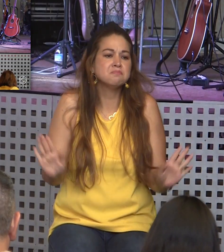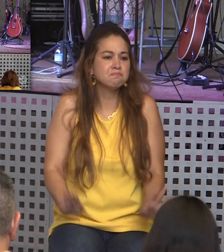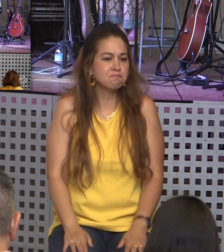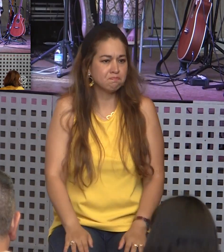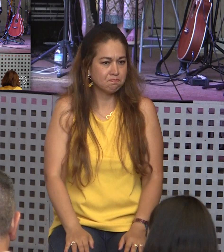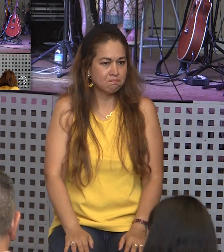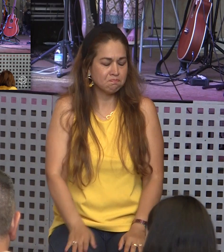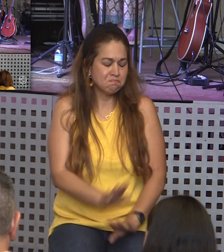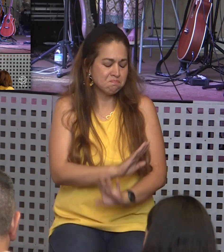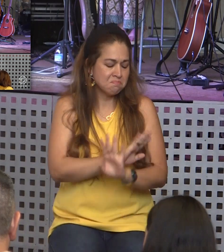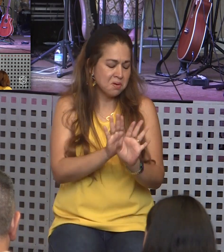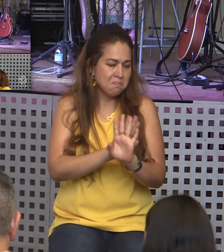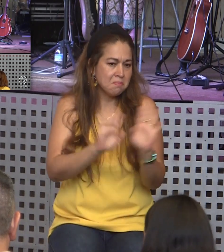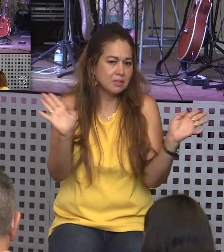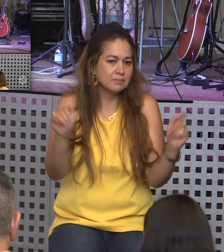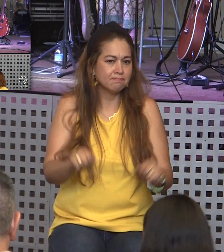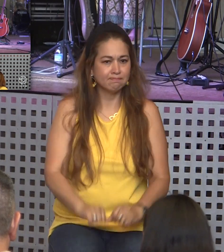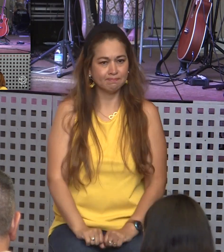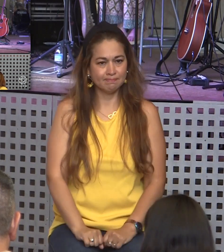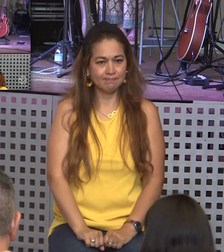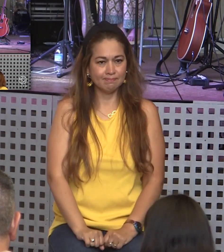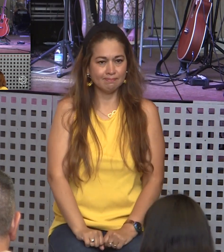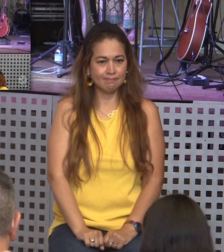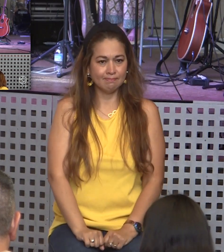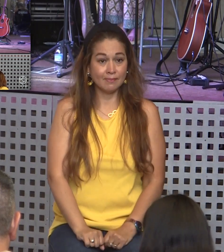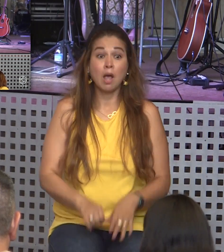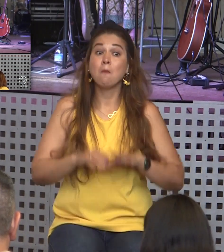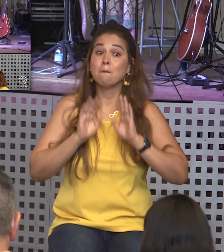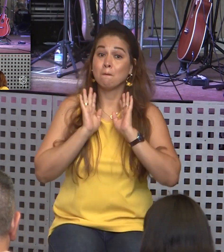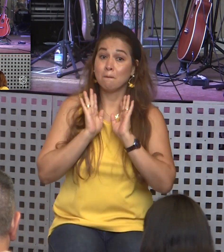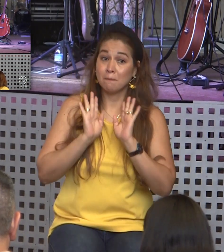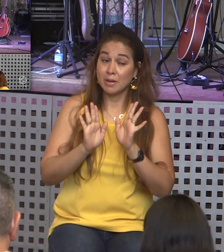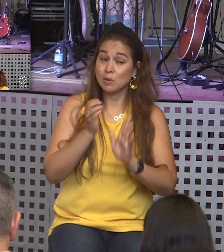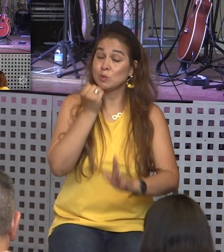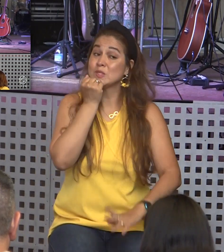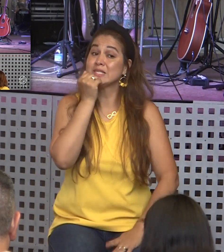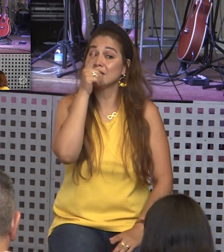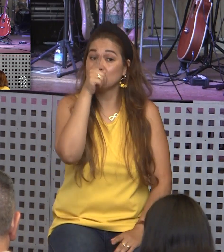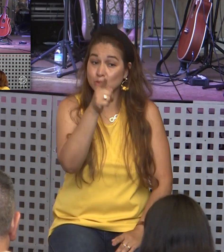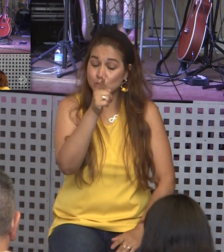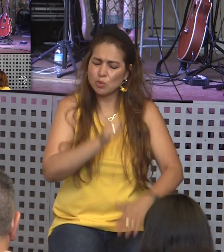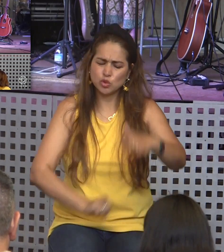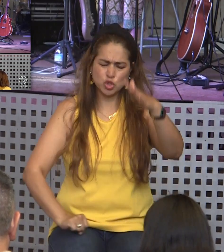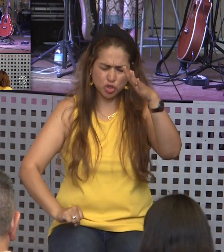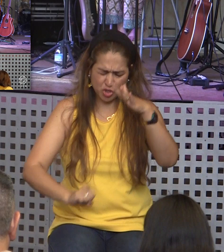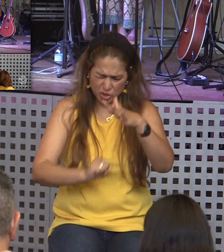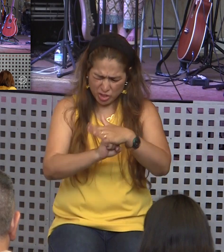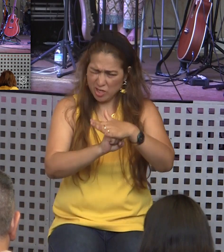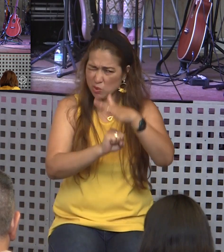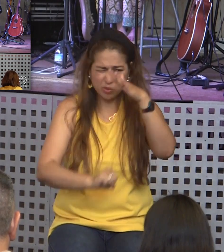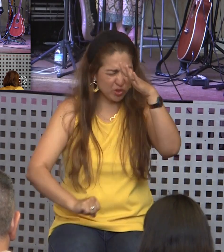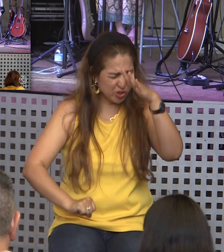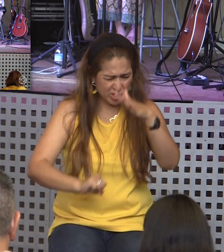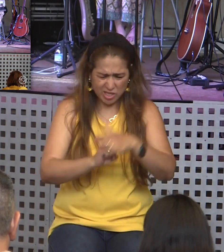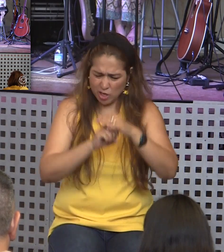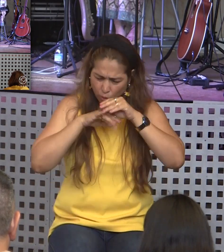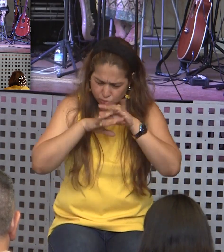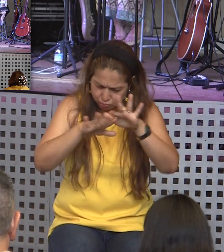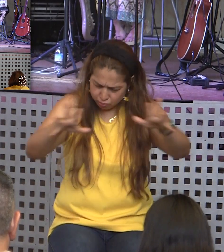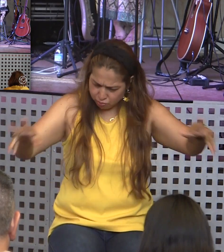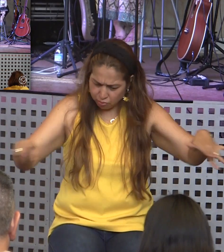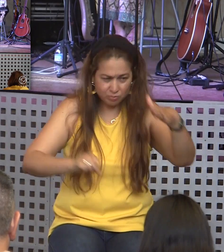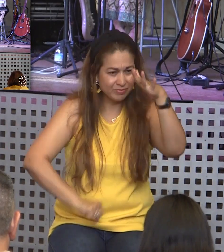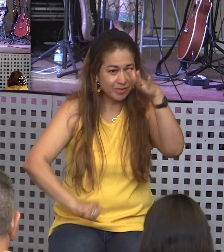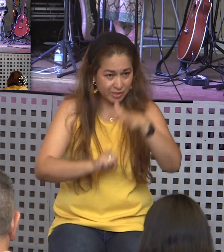a lo que es la gracia. La gracia está muy por encima de las obras. Y nuevamente Pablo, Gálatas capítulo